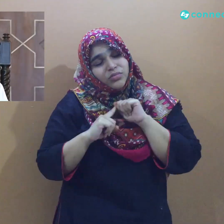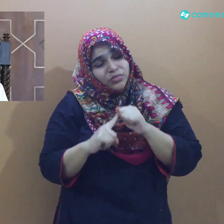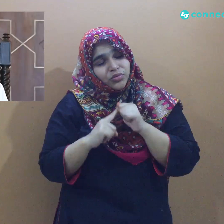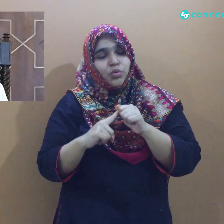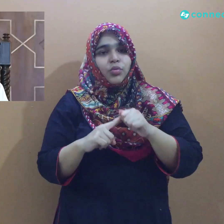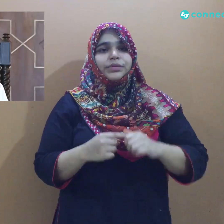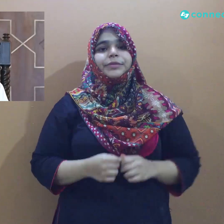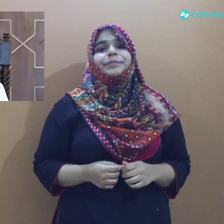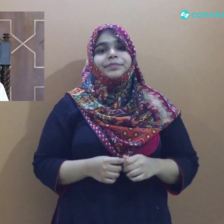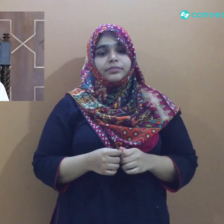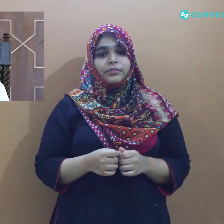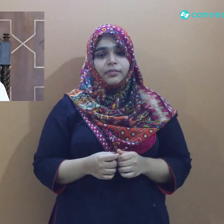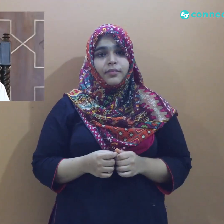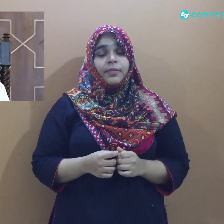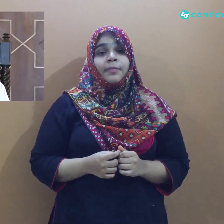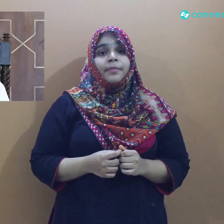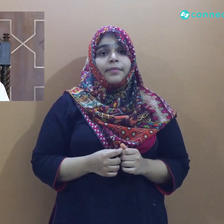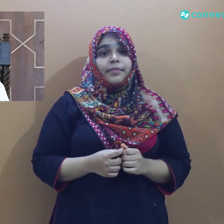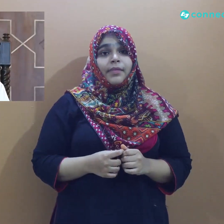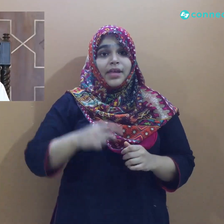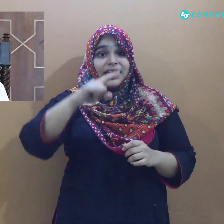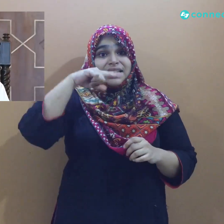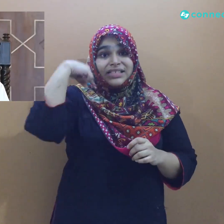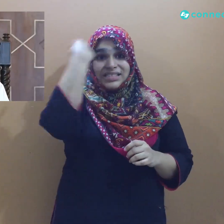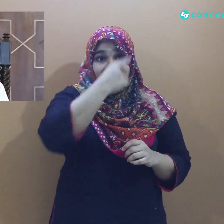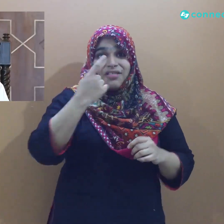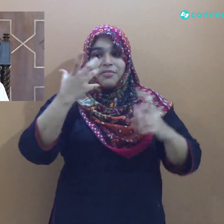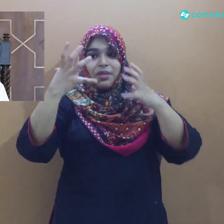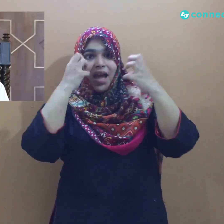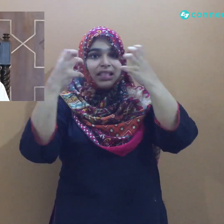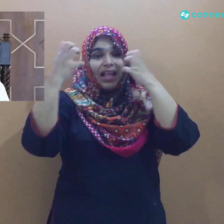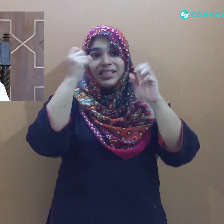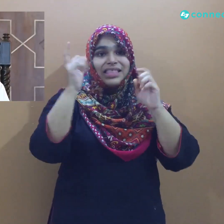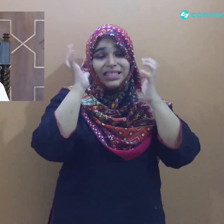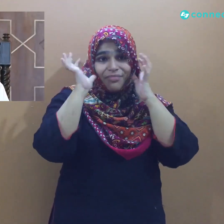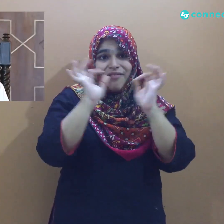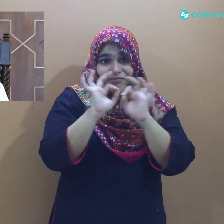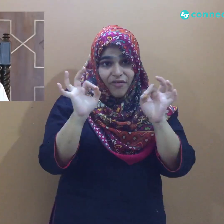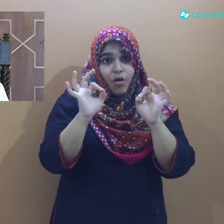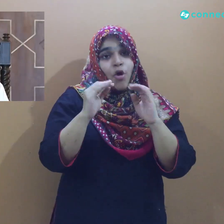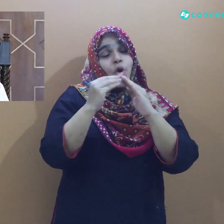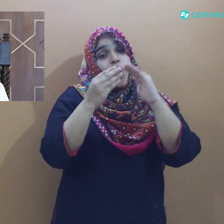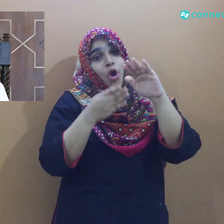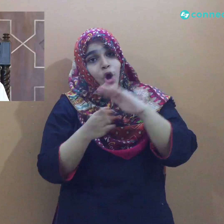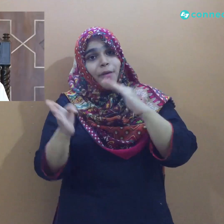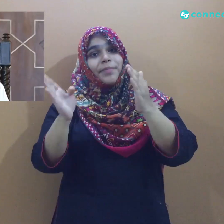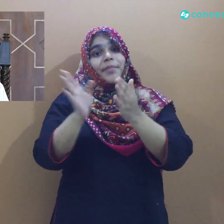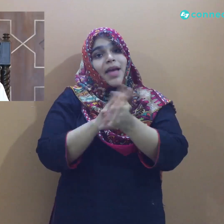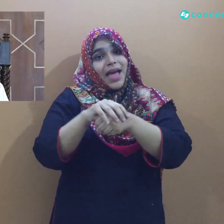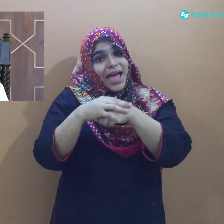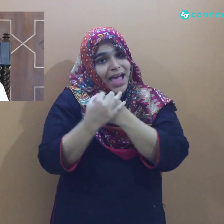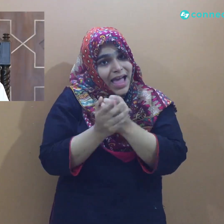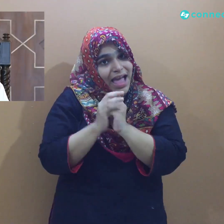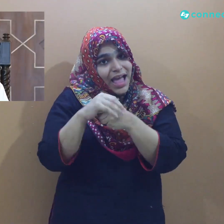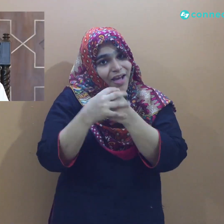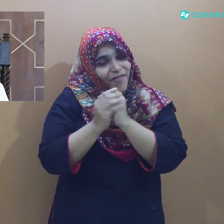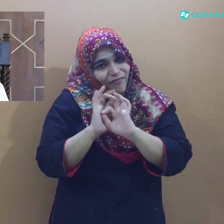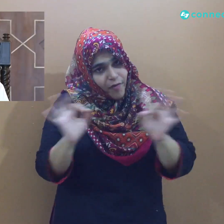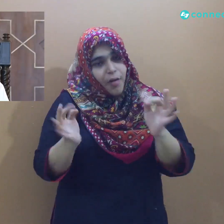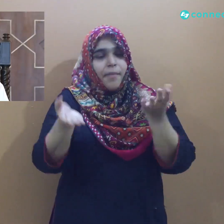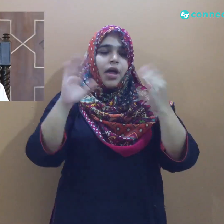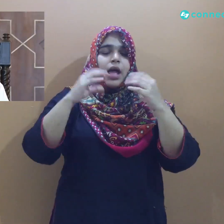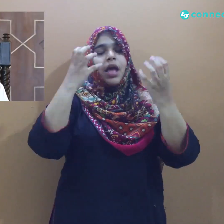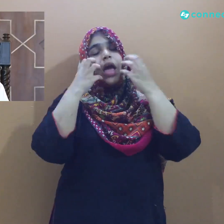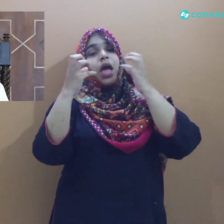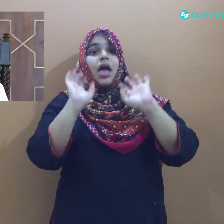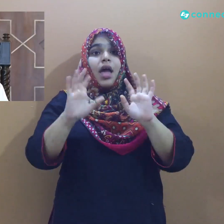ضروری ہے۔ پھر اپنے چہرے کو ہاتھ نہ لگائیں، اس سے گریز کریں، اور گھر واپسی پر ہاتھ دھو کر یہ